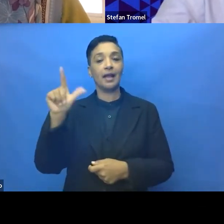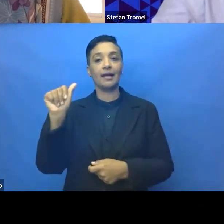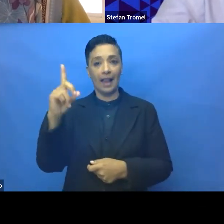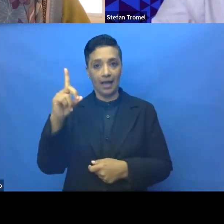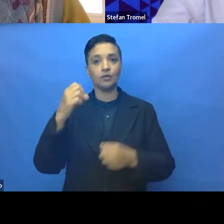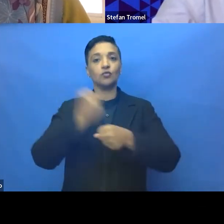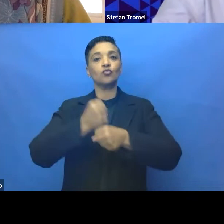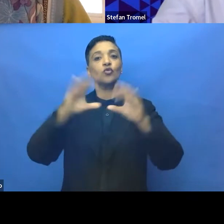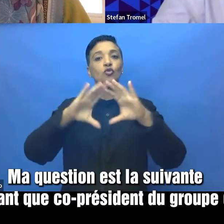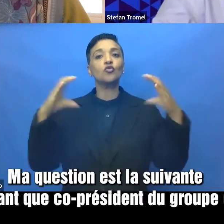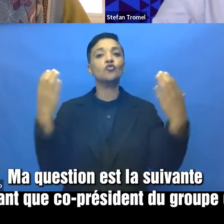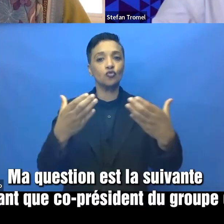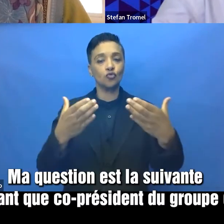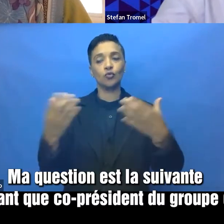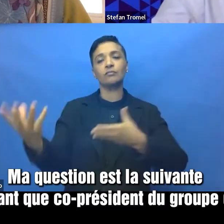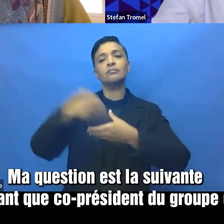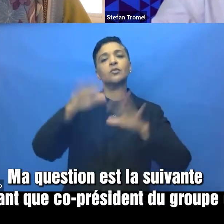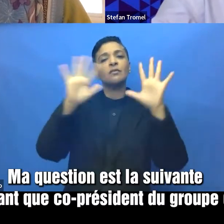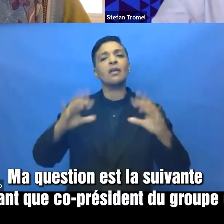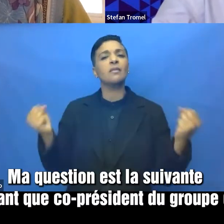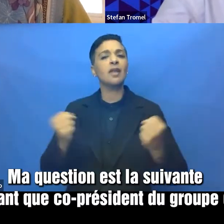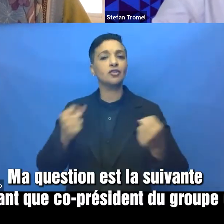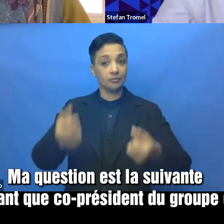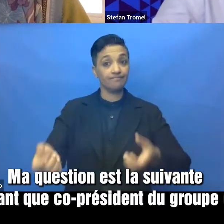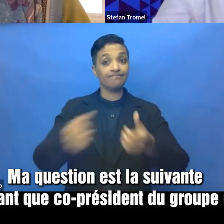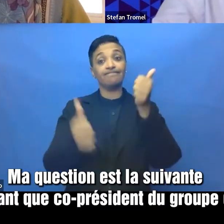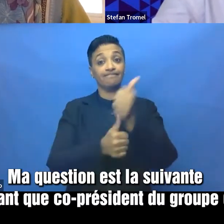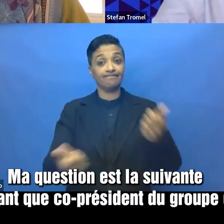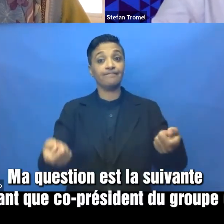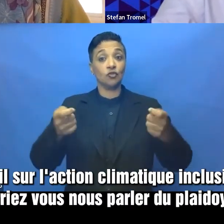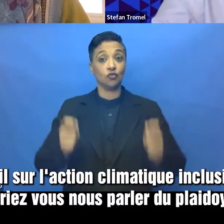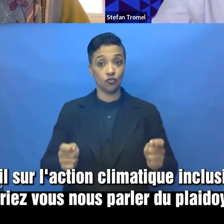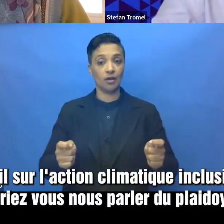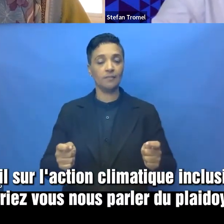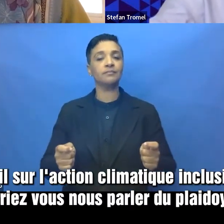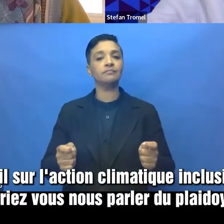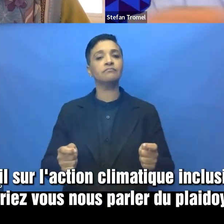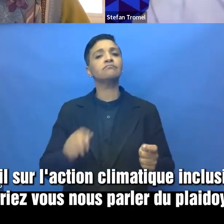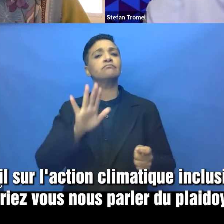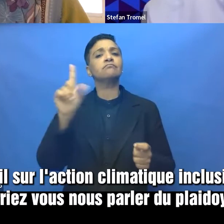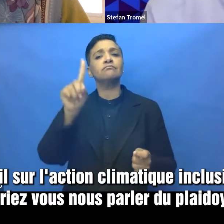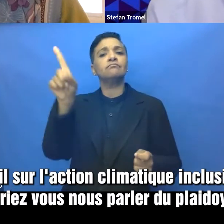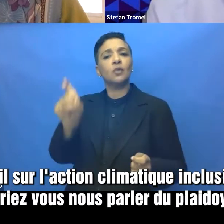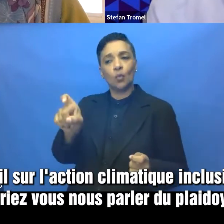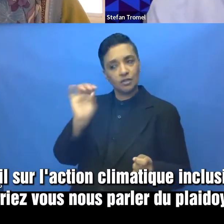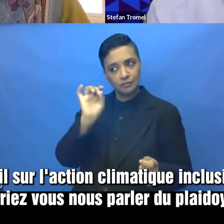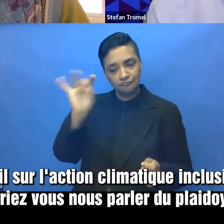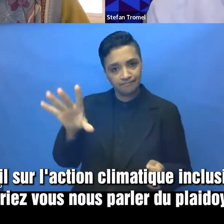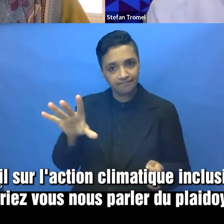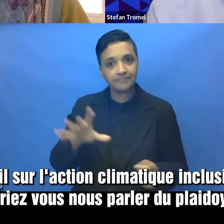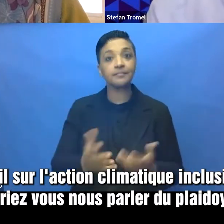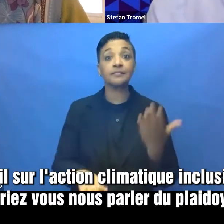de travail GLAD sur l'action inclusive. Et je dis, ma question est la suivante. En